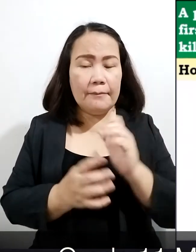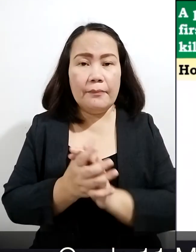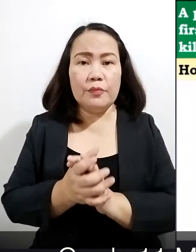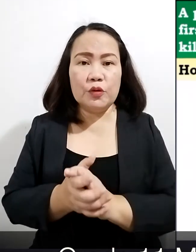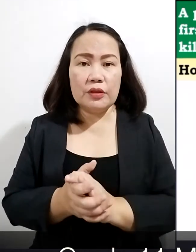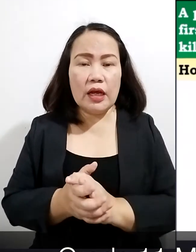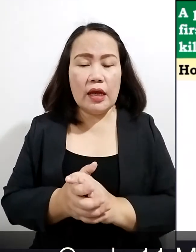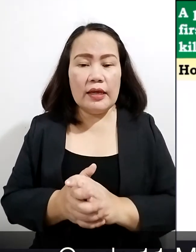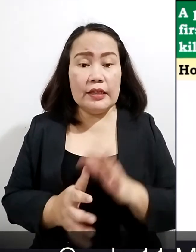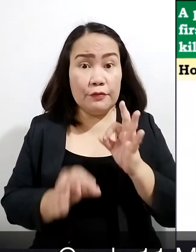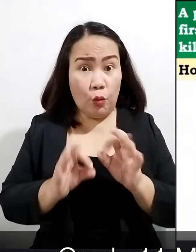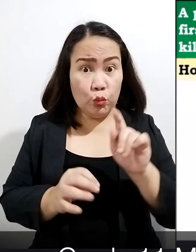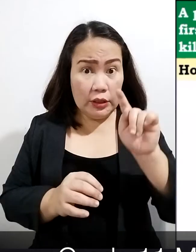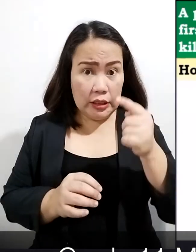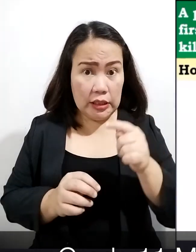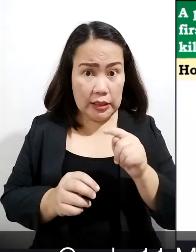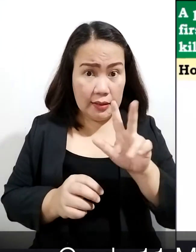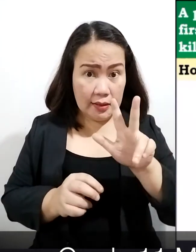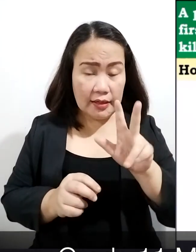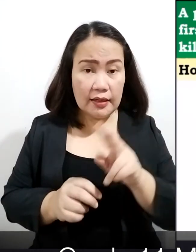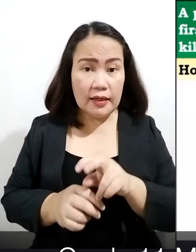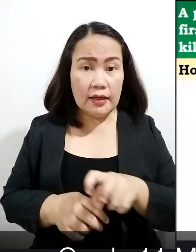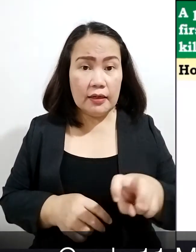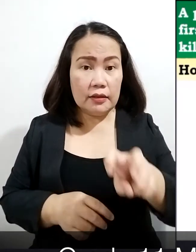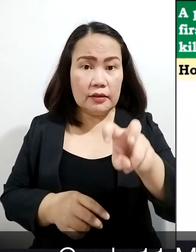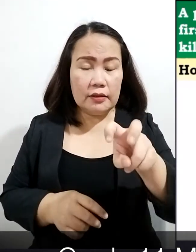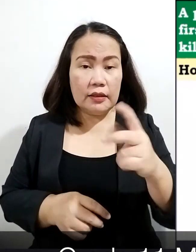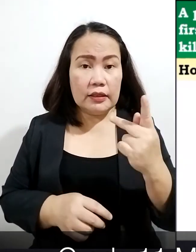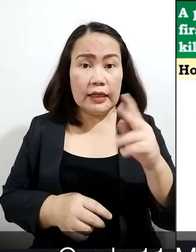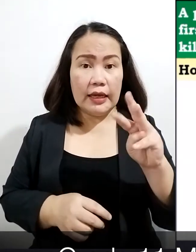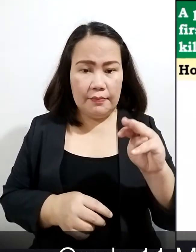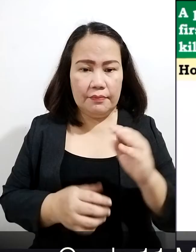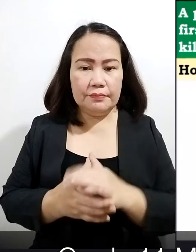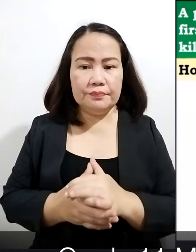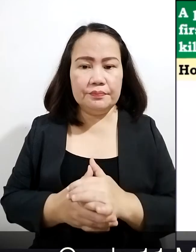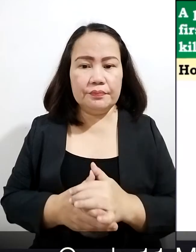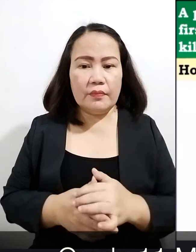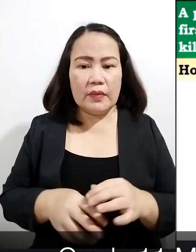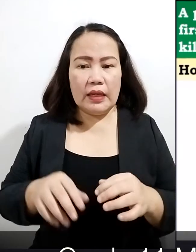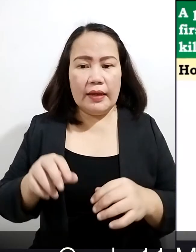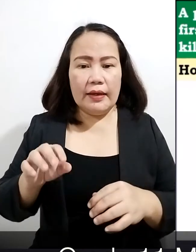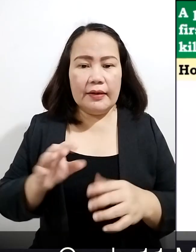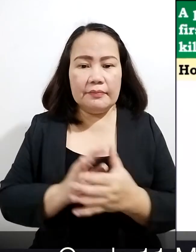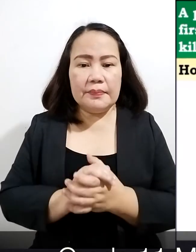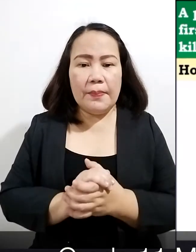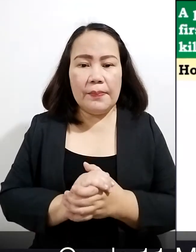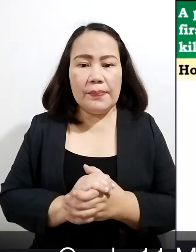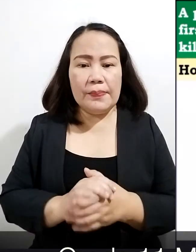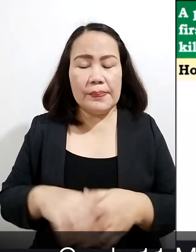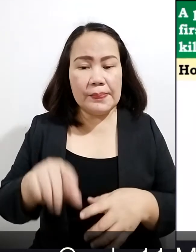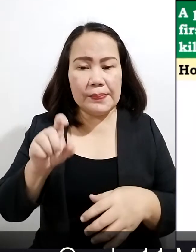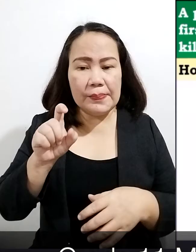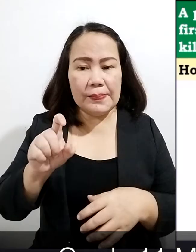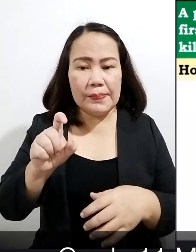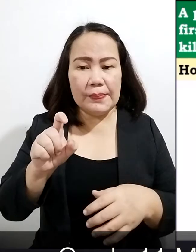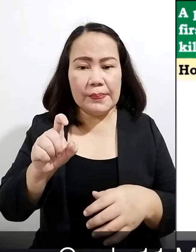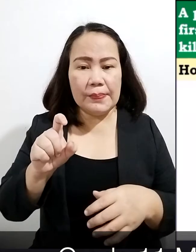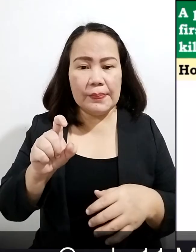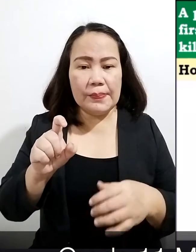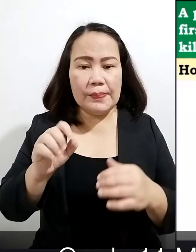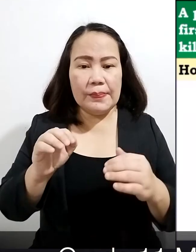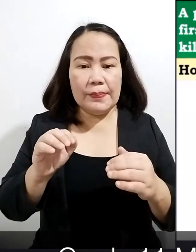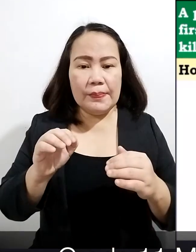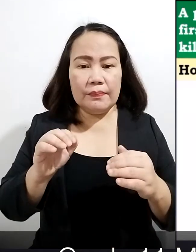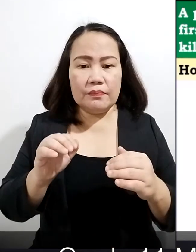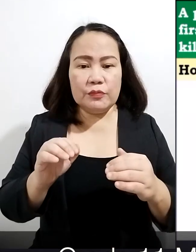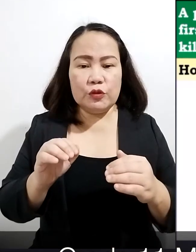yung pasahero? Okay, x equals 3 and 3 is greater than 0 but less than or equal